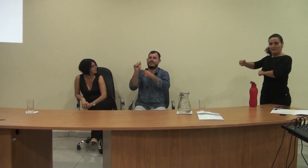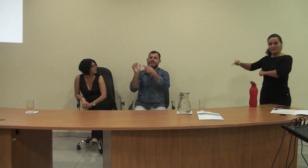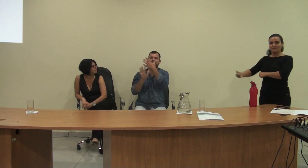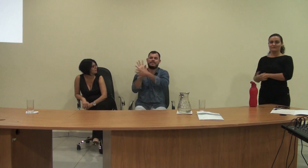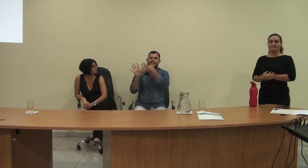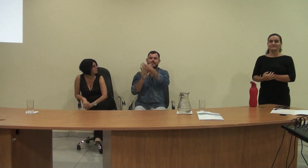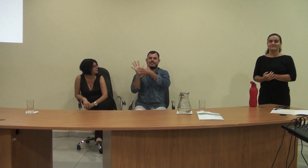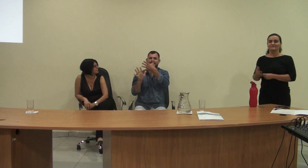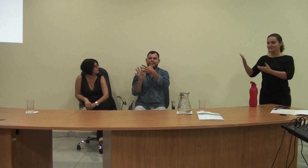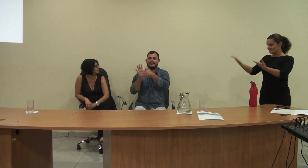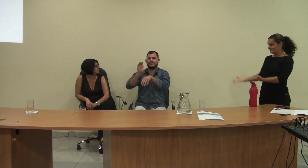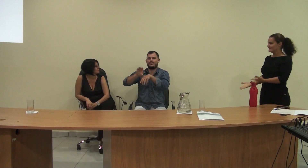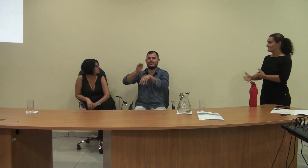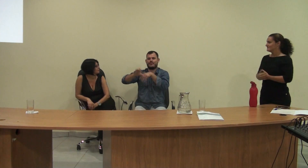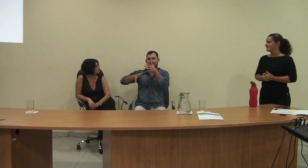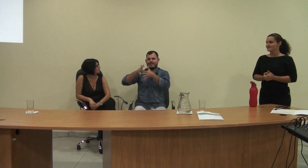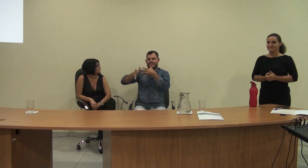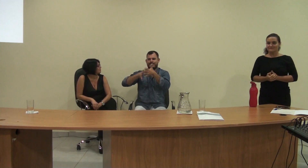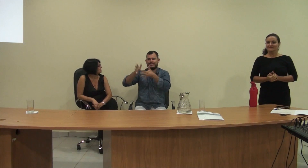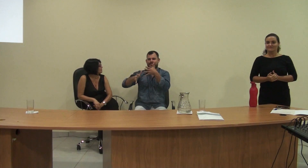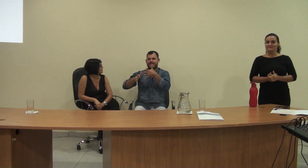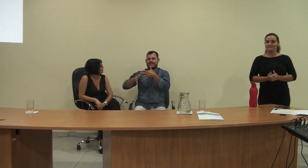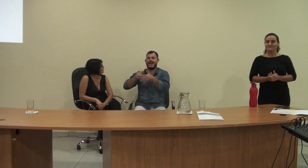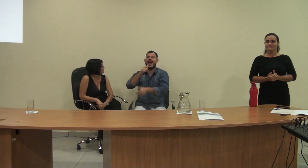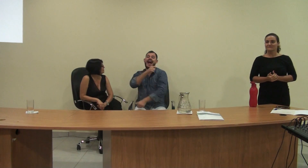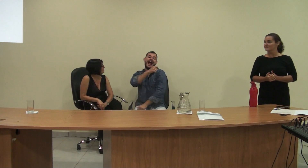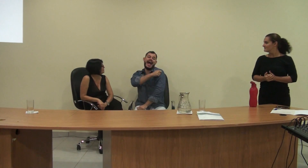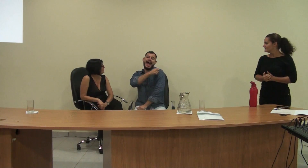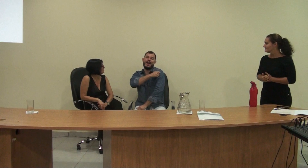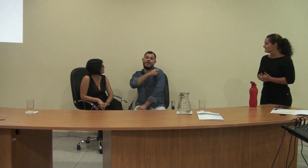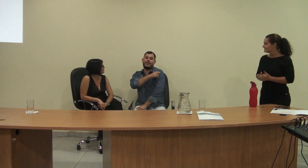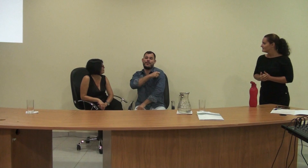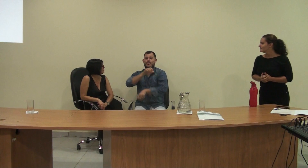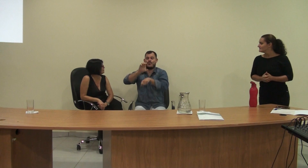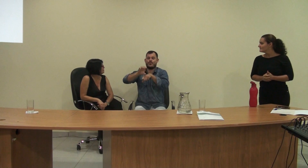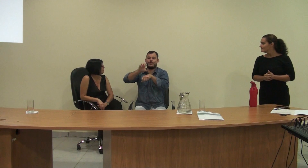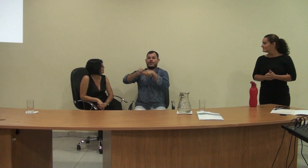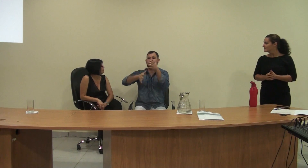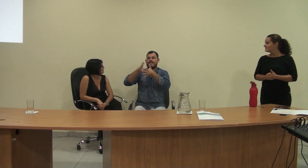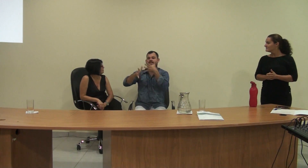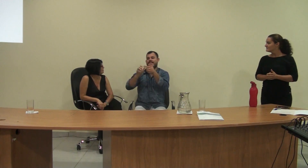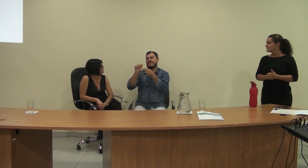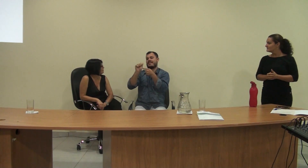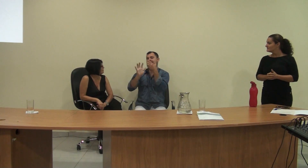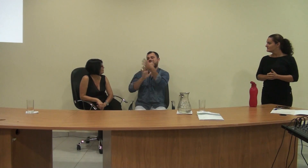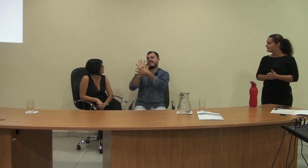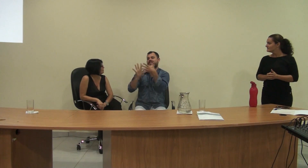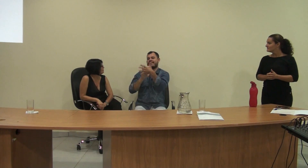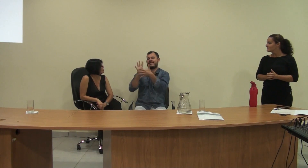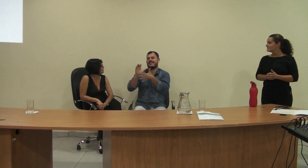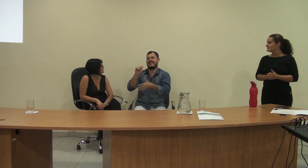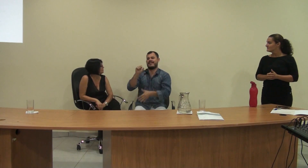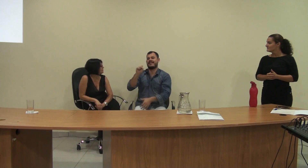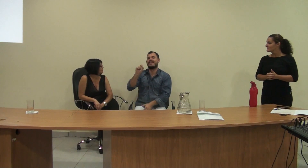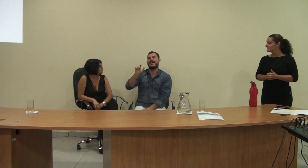quero saber... Vamos sugar bastante dos palestrantes. Eu quero saber quem são os alunos,